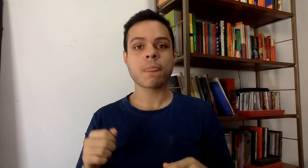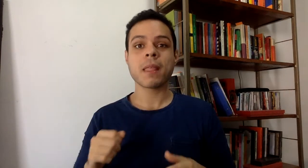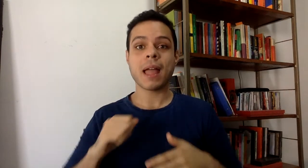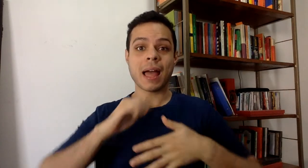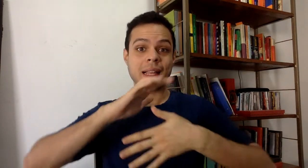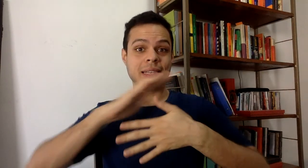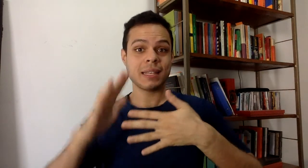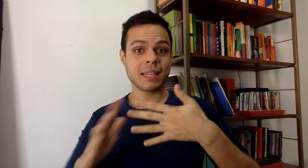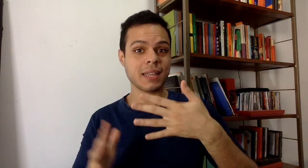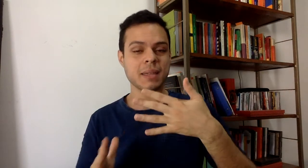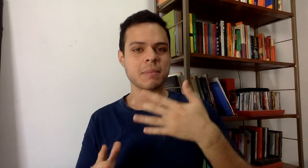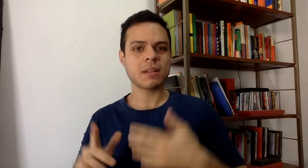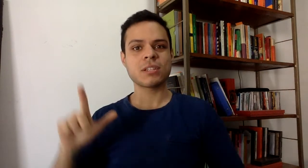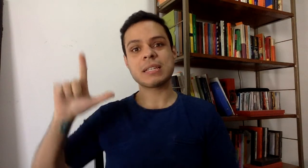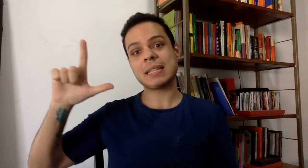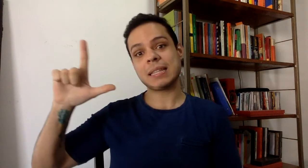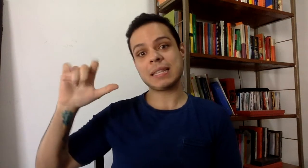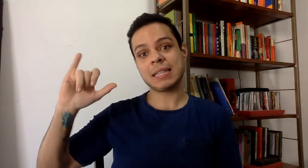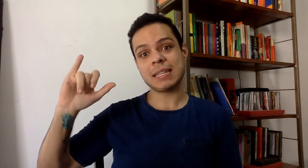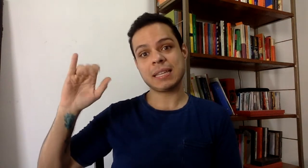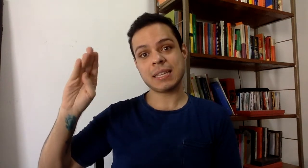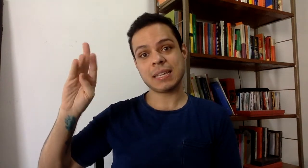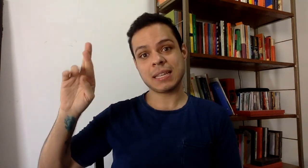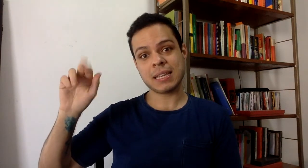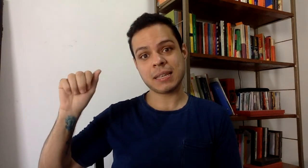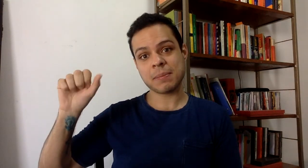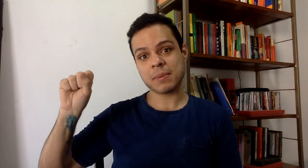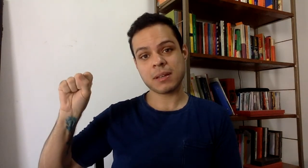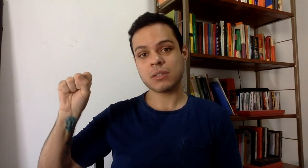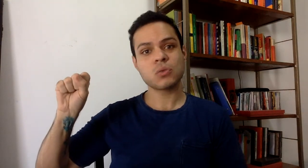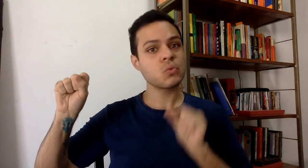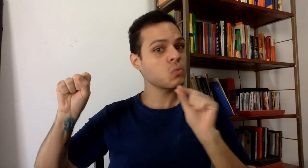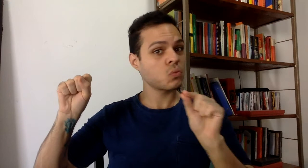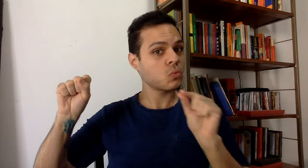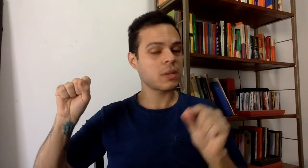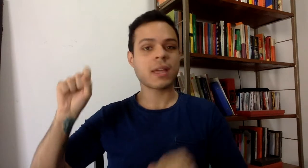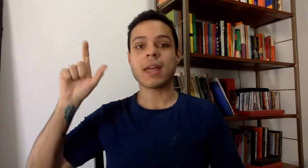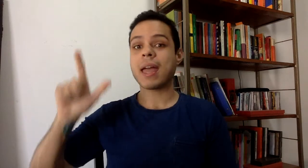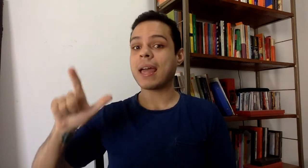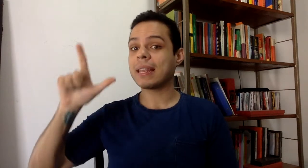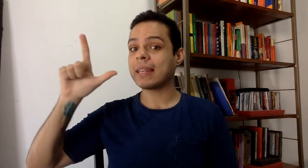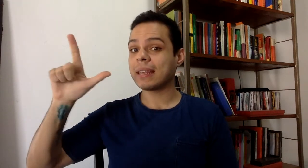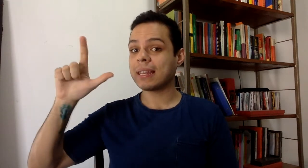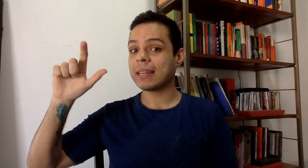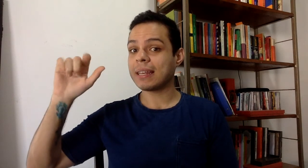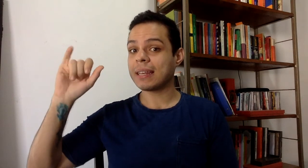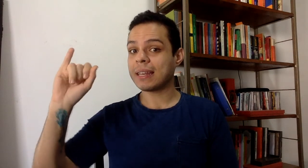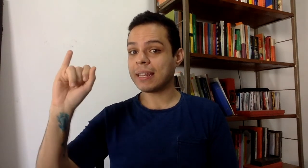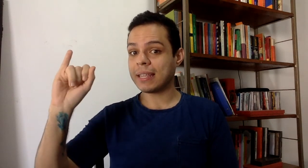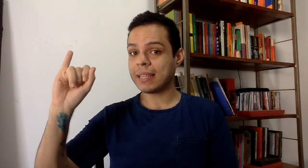Então, a Libras é uma sigla para